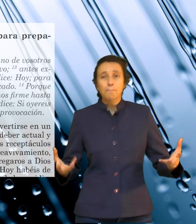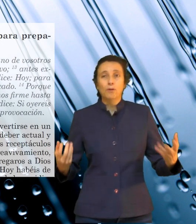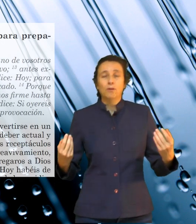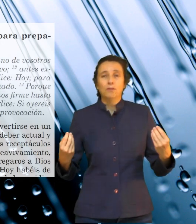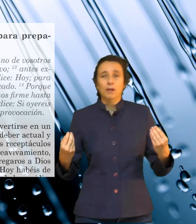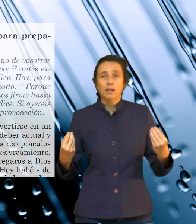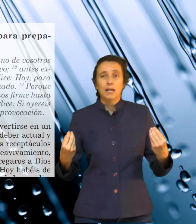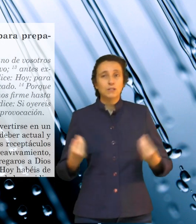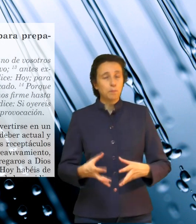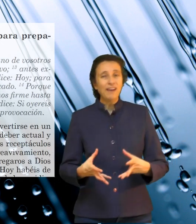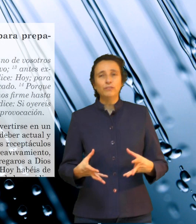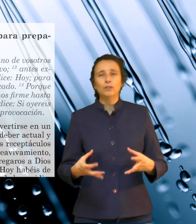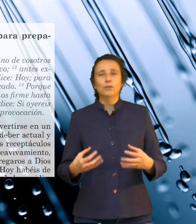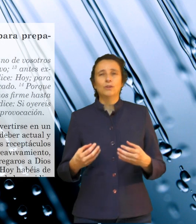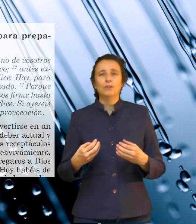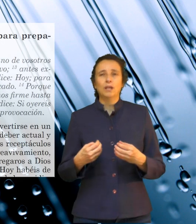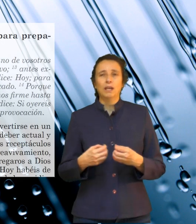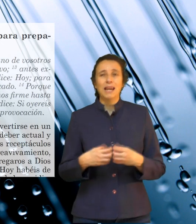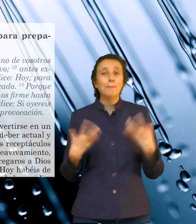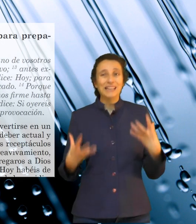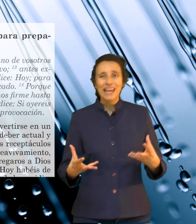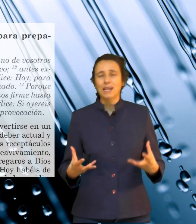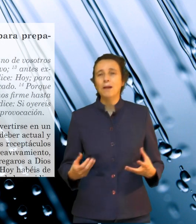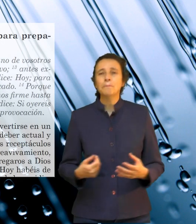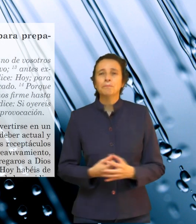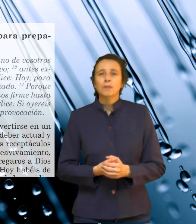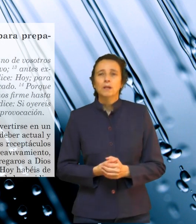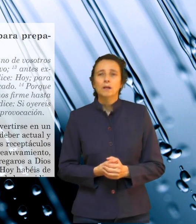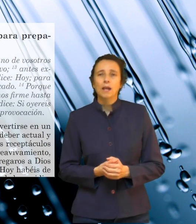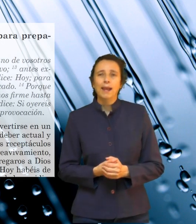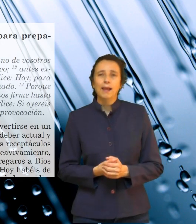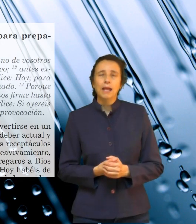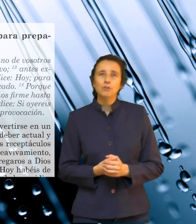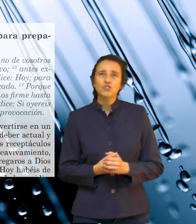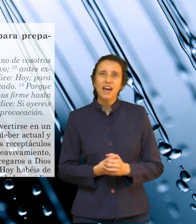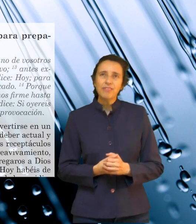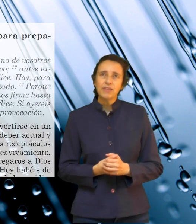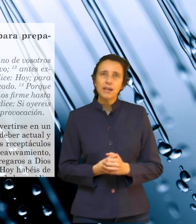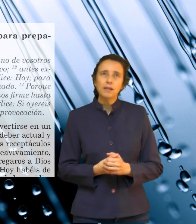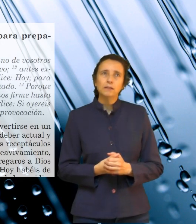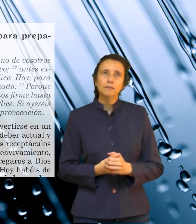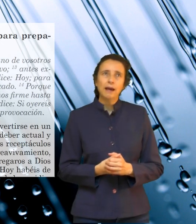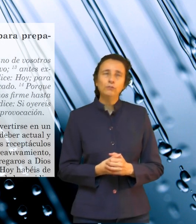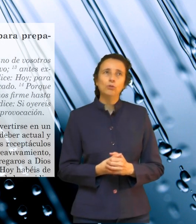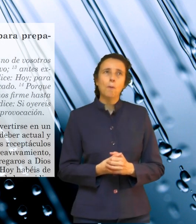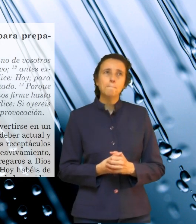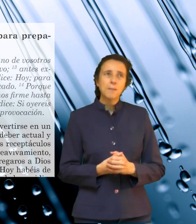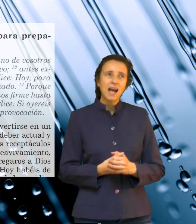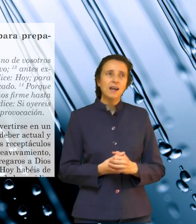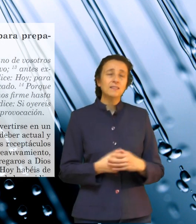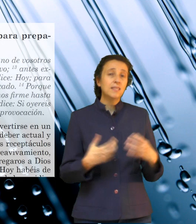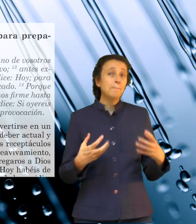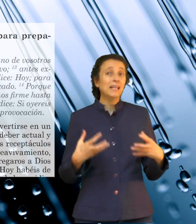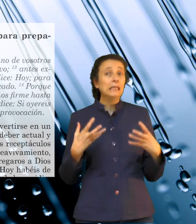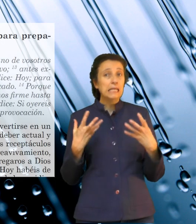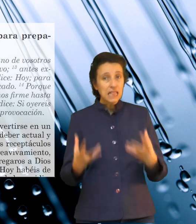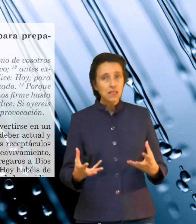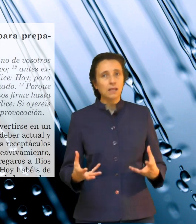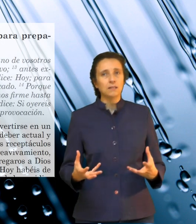el tiempo, el espacio, la materia, nos hace tanto